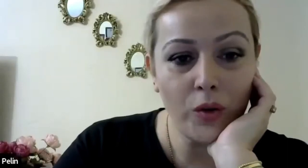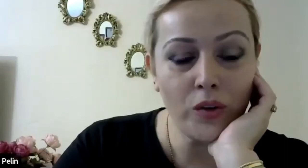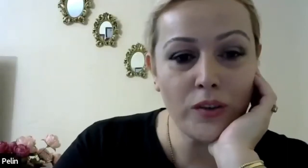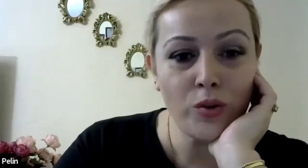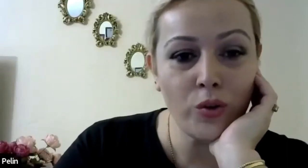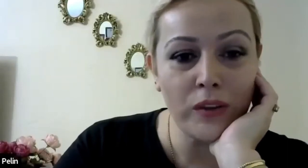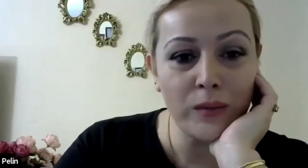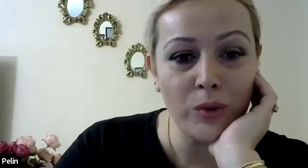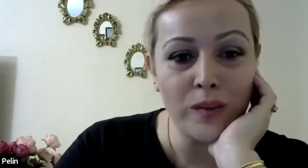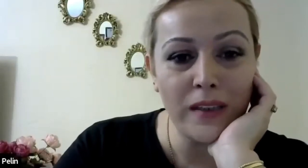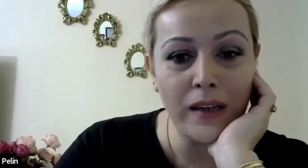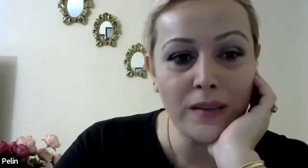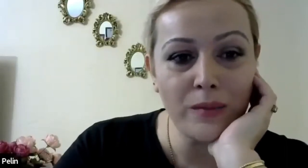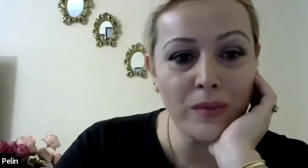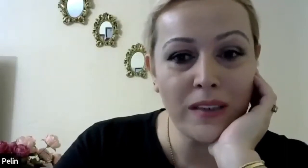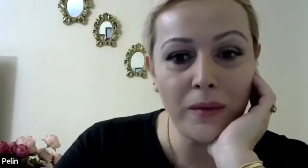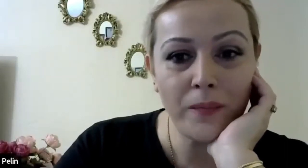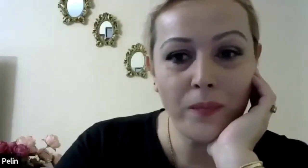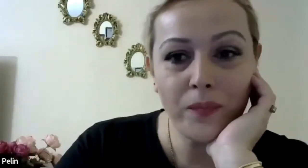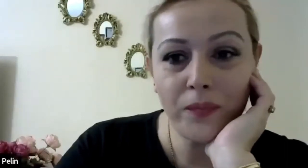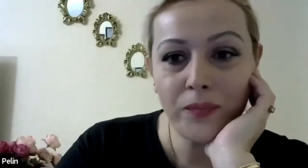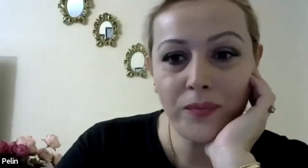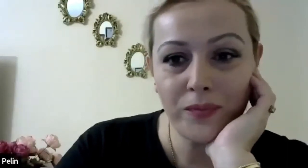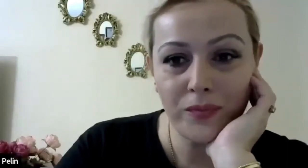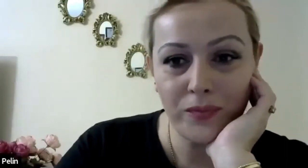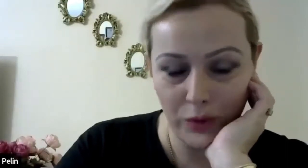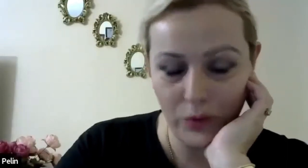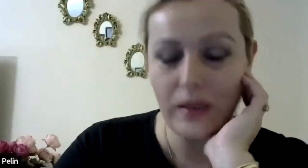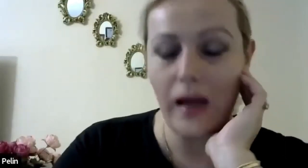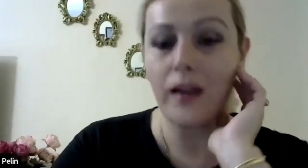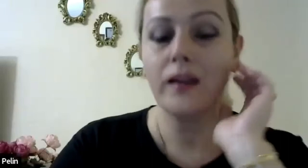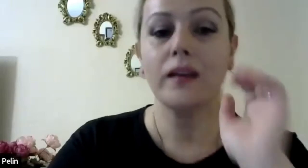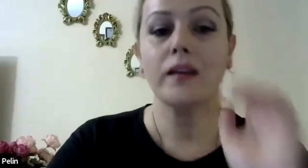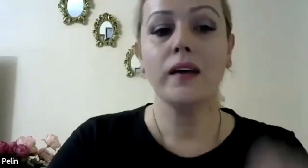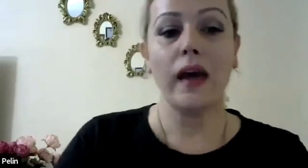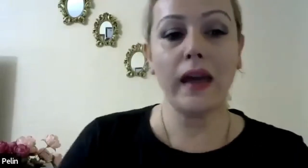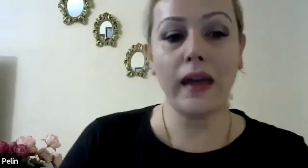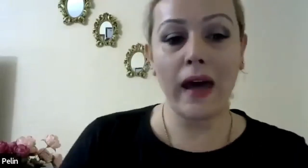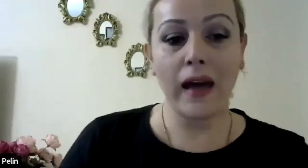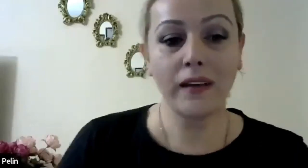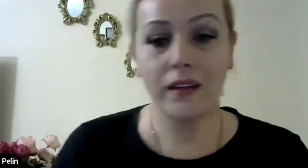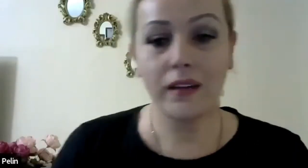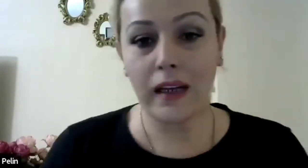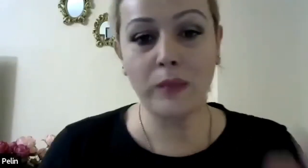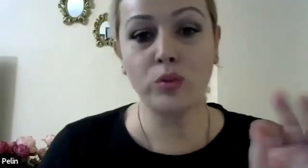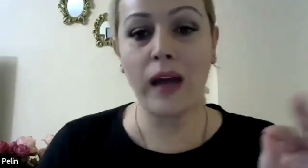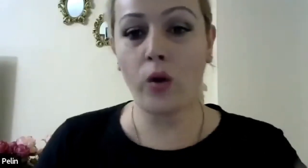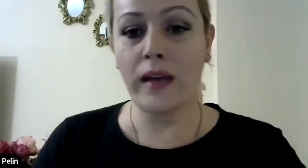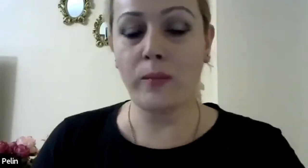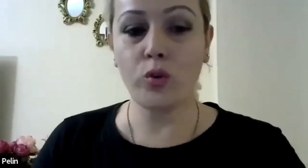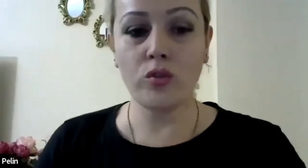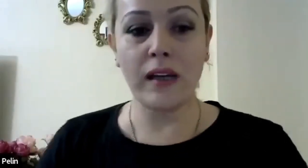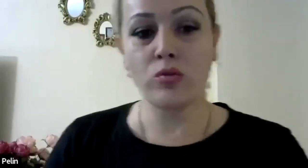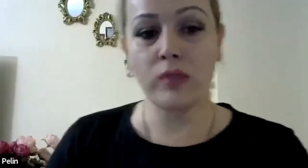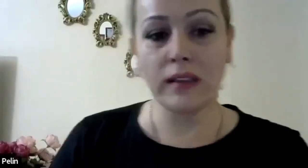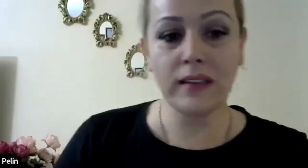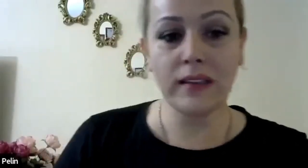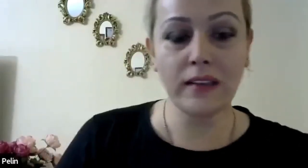Onu da Songül Hanım göstersin bize. Güzel. Eğer hani bunlar önemli, o yüzden sürekli